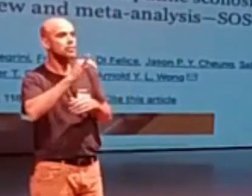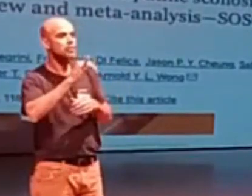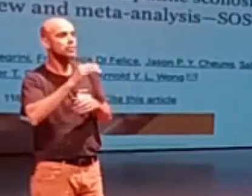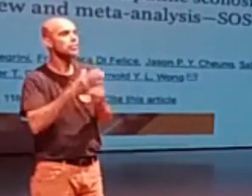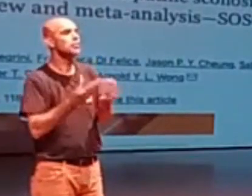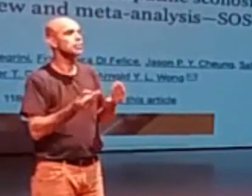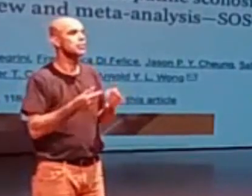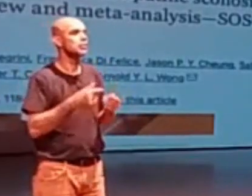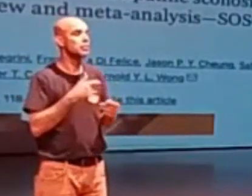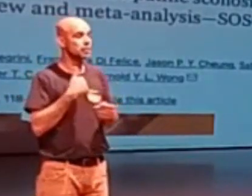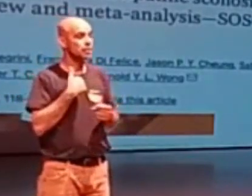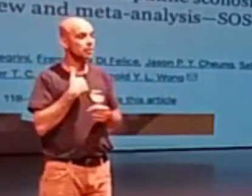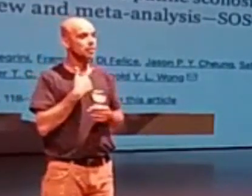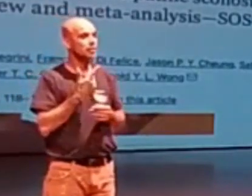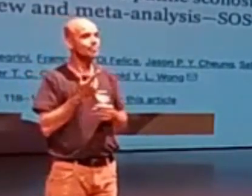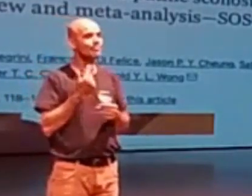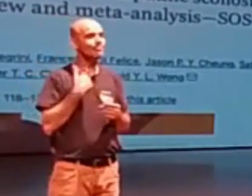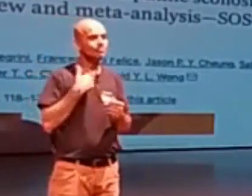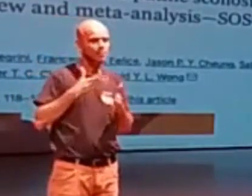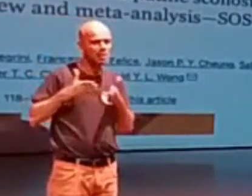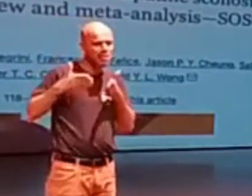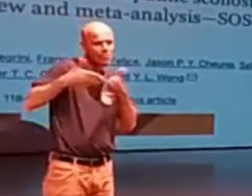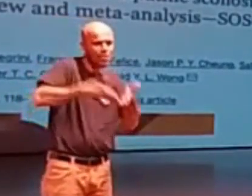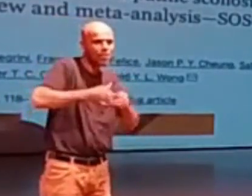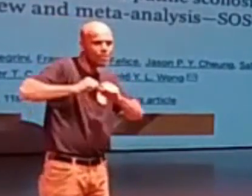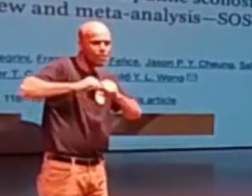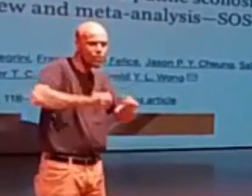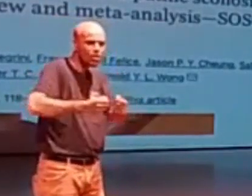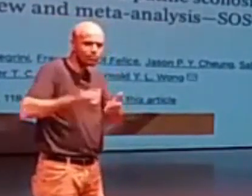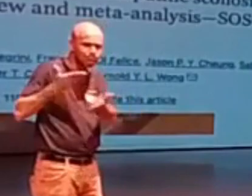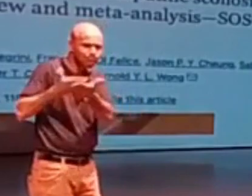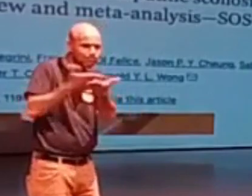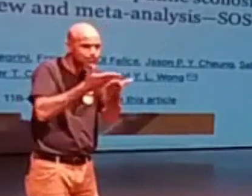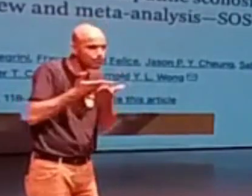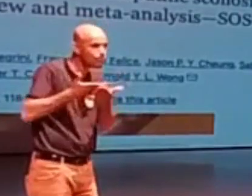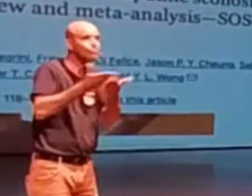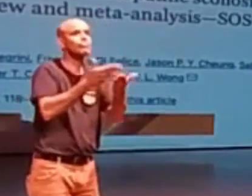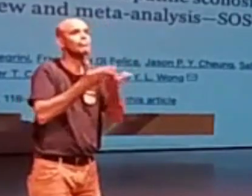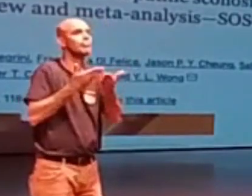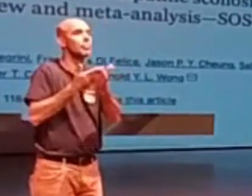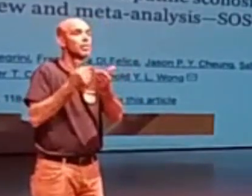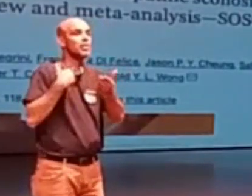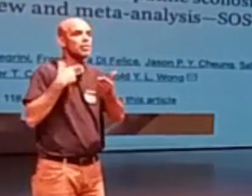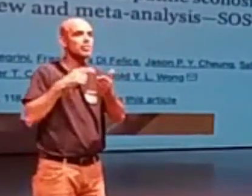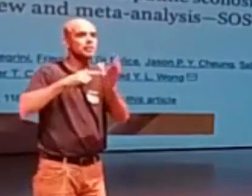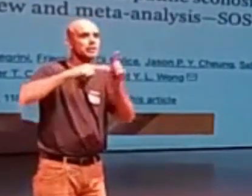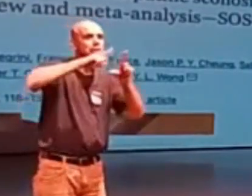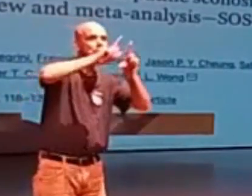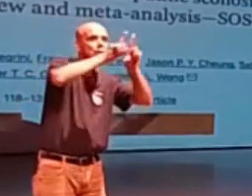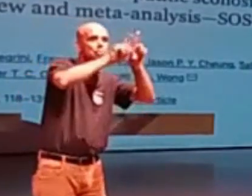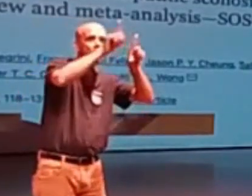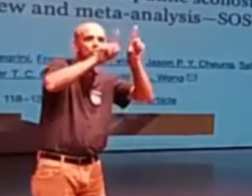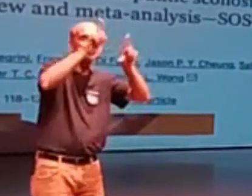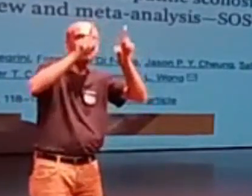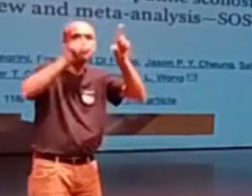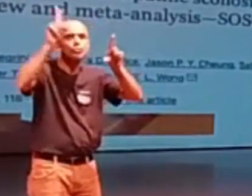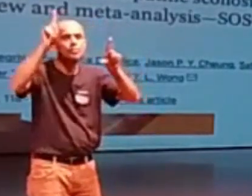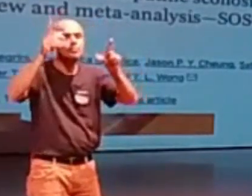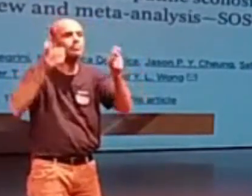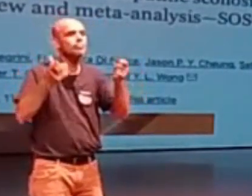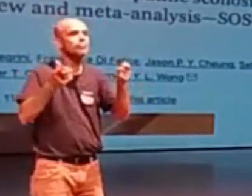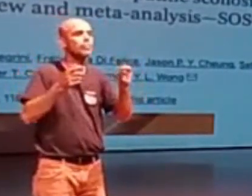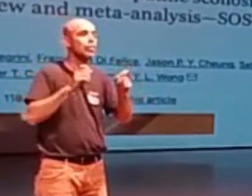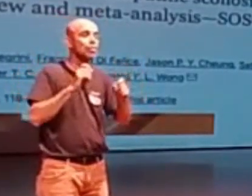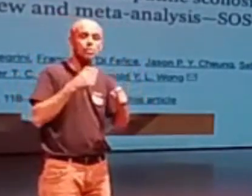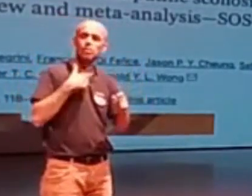trabalho, e aí eu, me dediquei, fui lá, colhi dado com todo mundo, entreguei para o estatístico. Aí eu virei para ele, e aí, o que